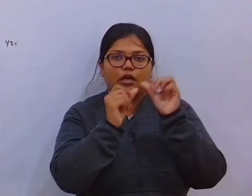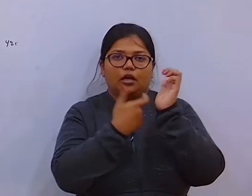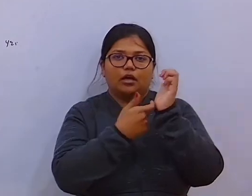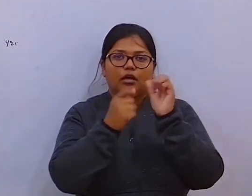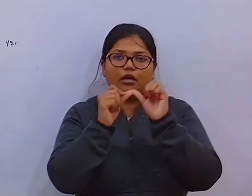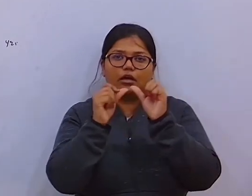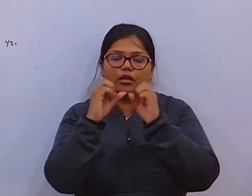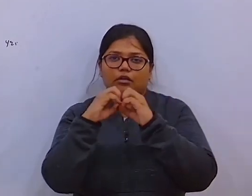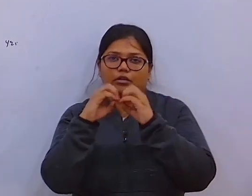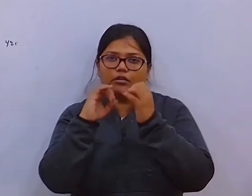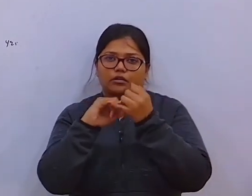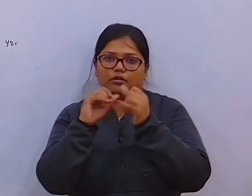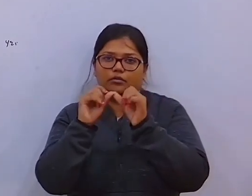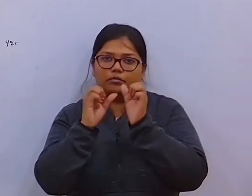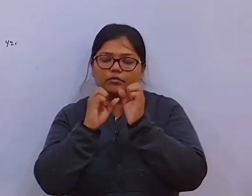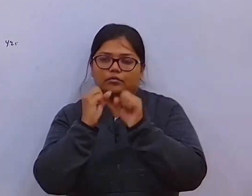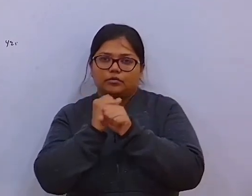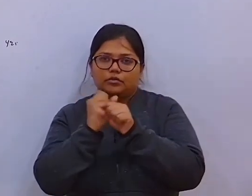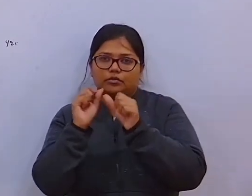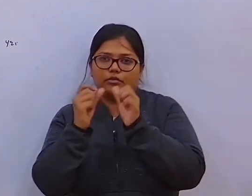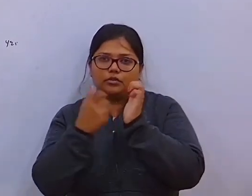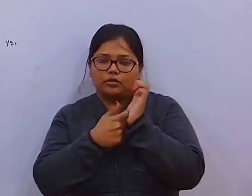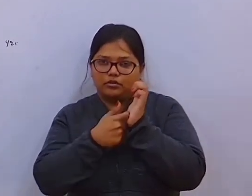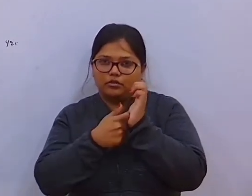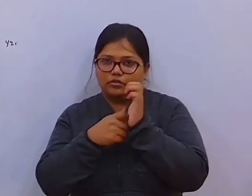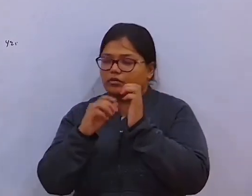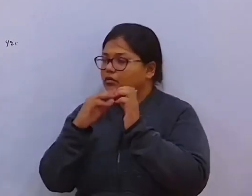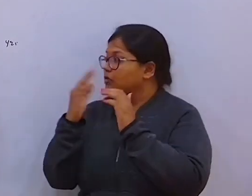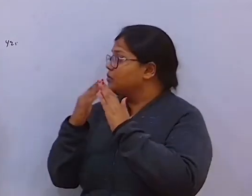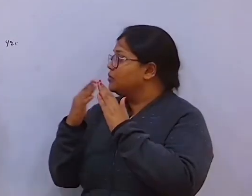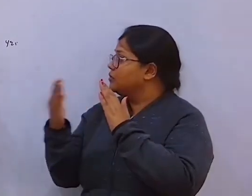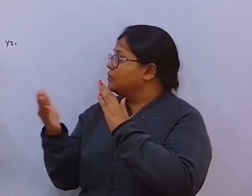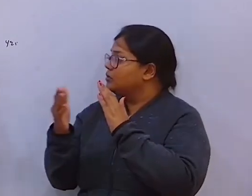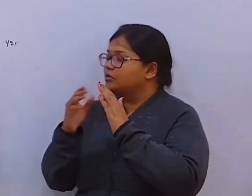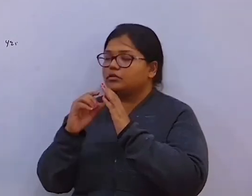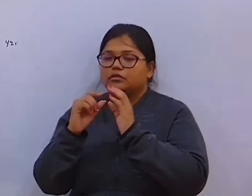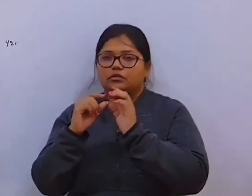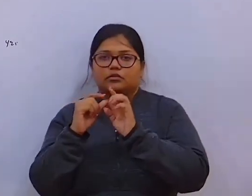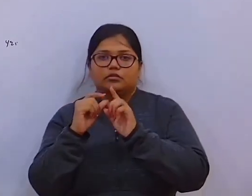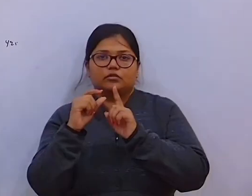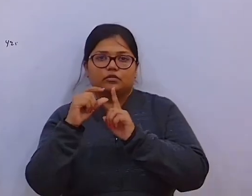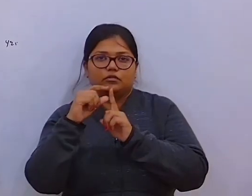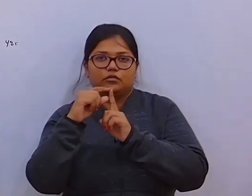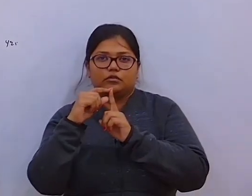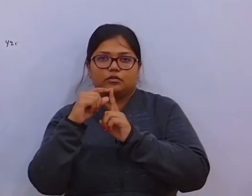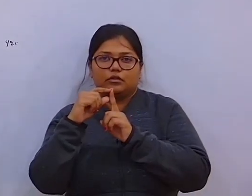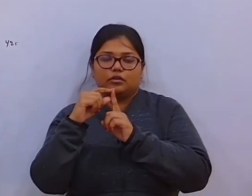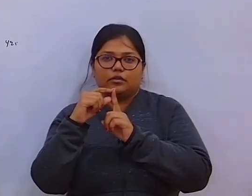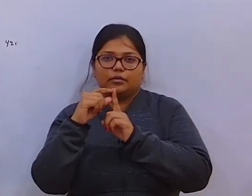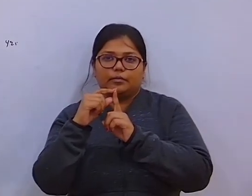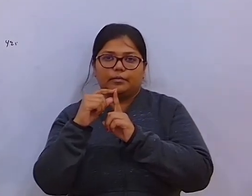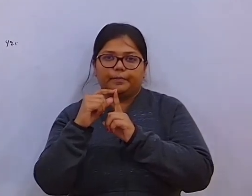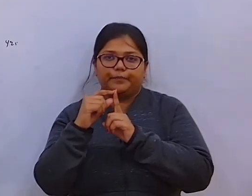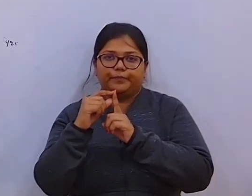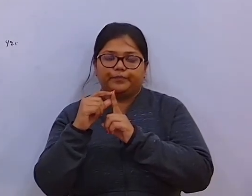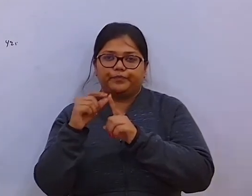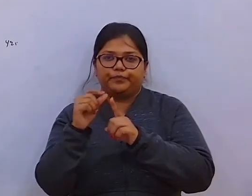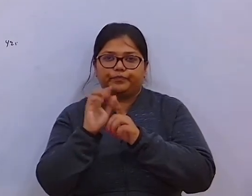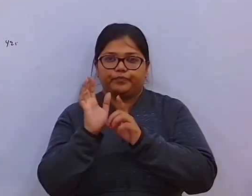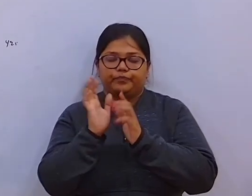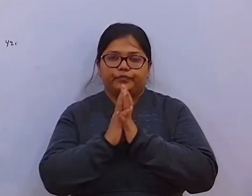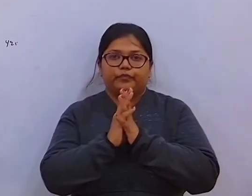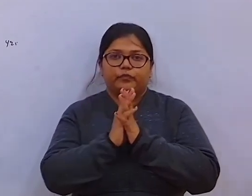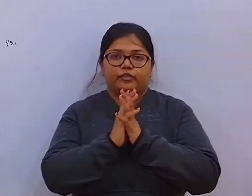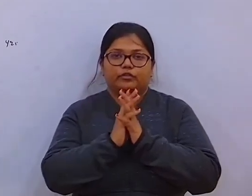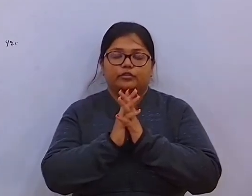स्थित पवने या विंड्स वो कौन सी है, निम्न वायु दाब, मतलब लो प्रेशर वाली वायु दाब